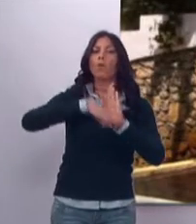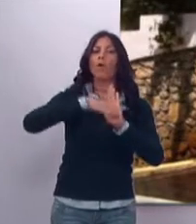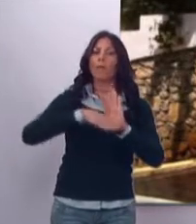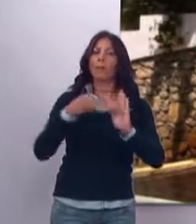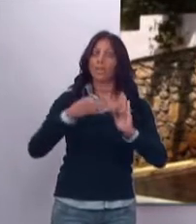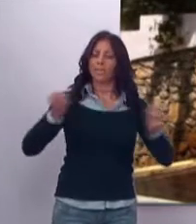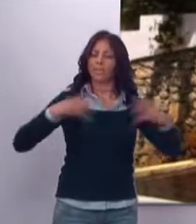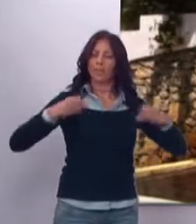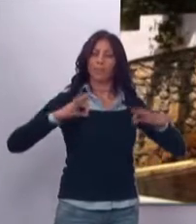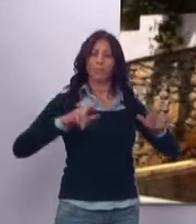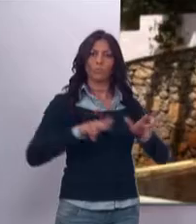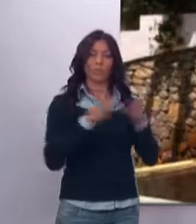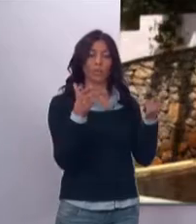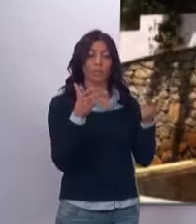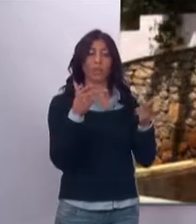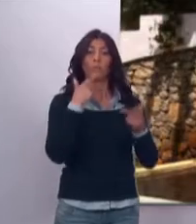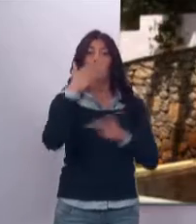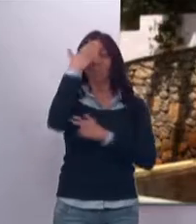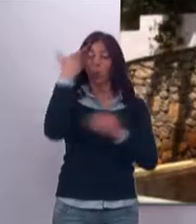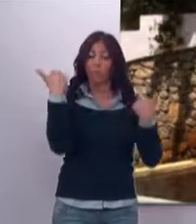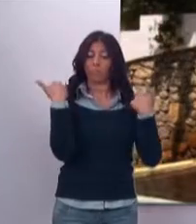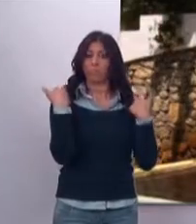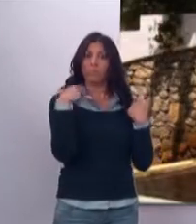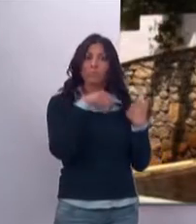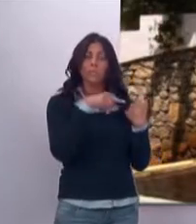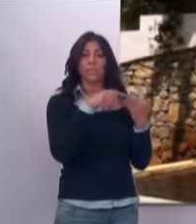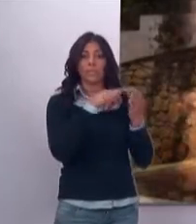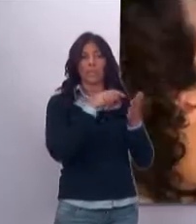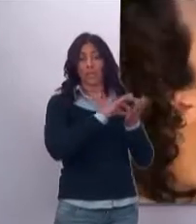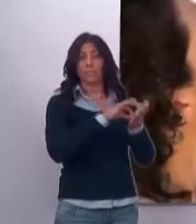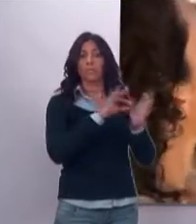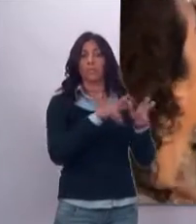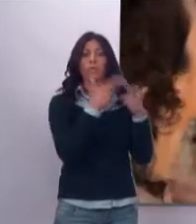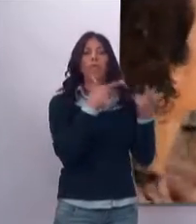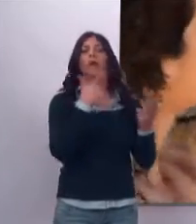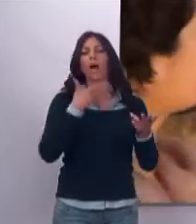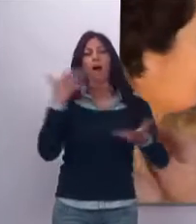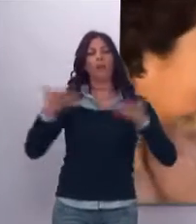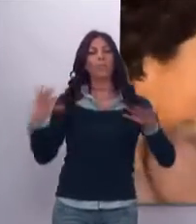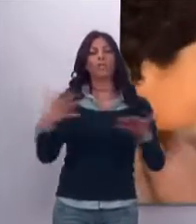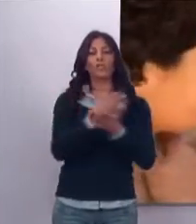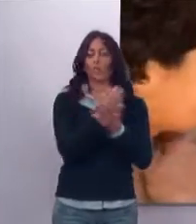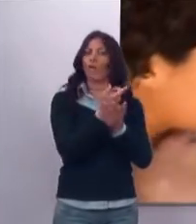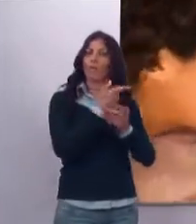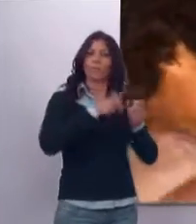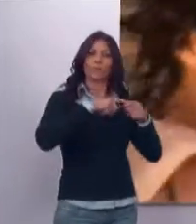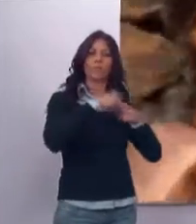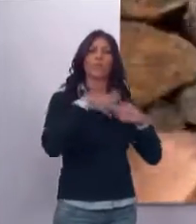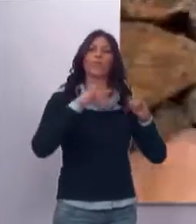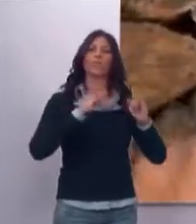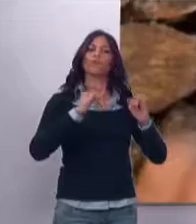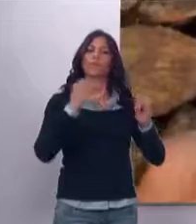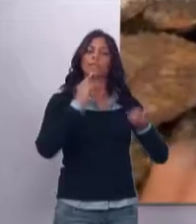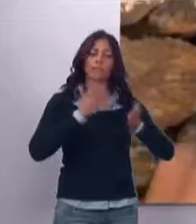programa de termalismo social. A titular na materia do Ayuntamento de Motril ha animado aos maiores a participar a los que podrán